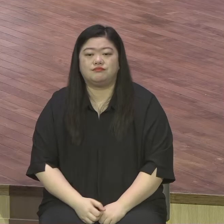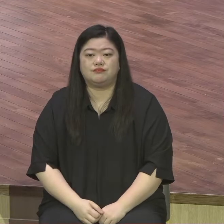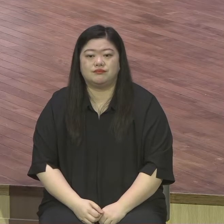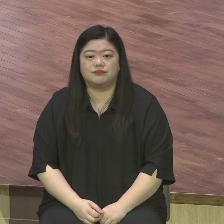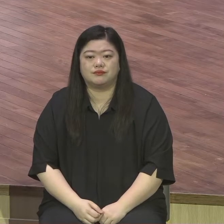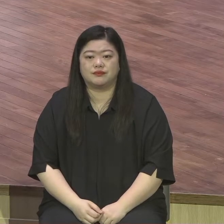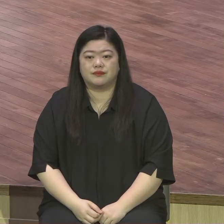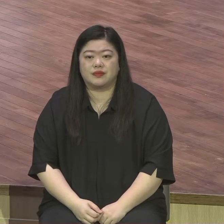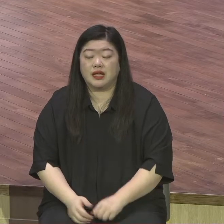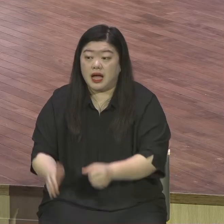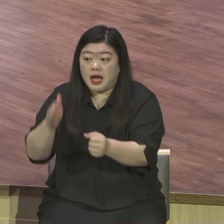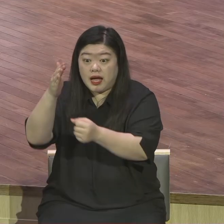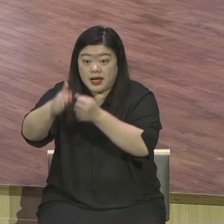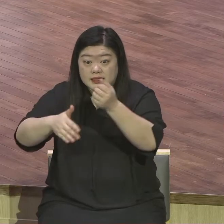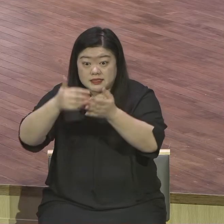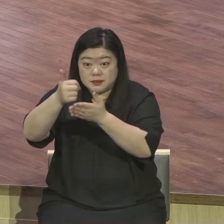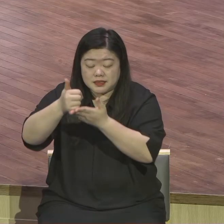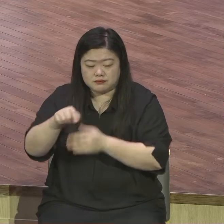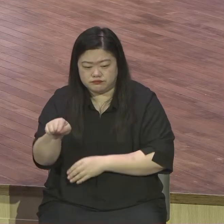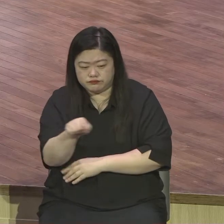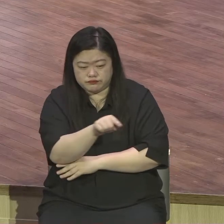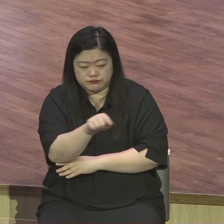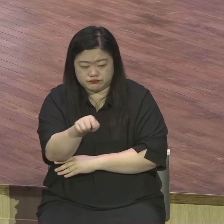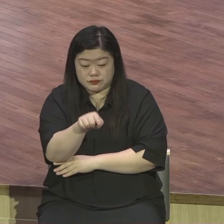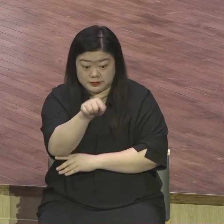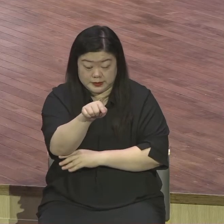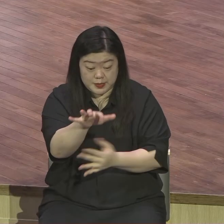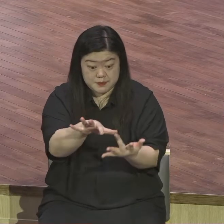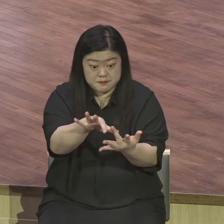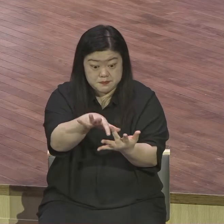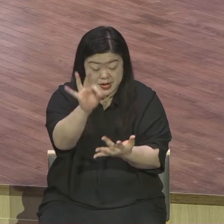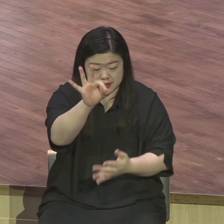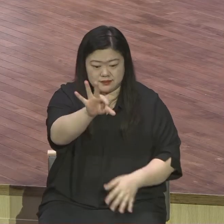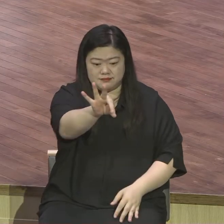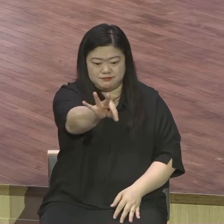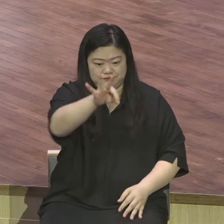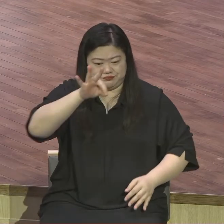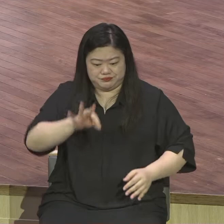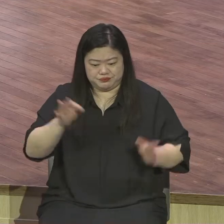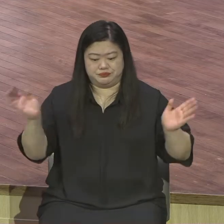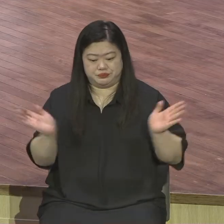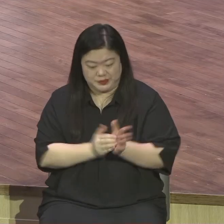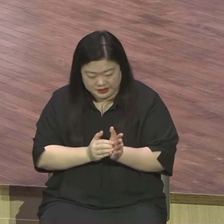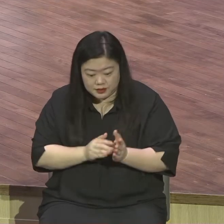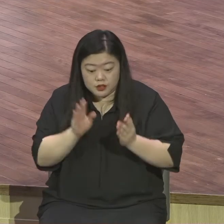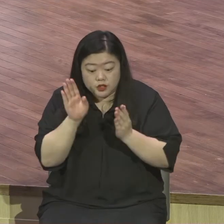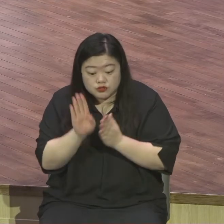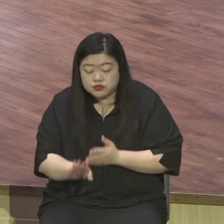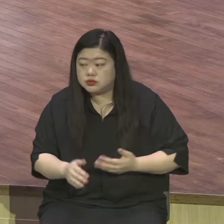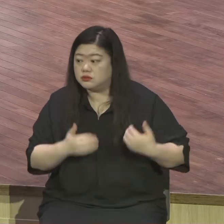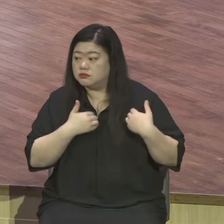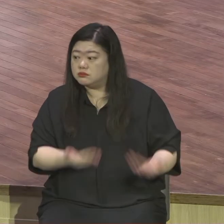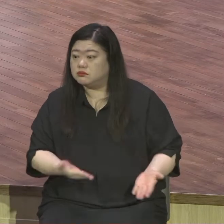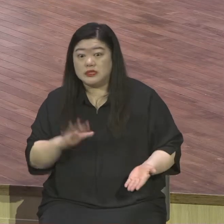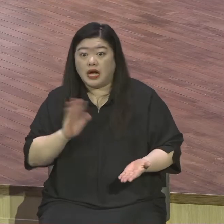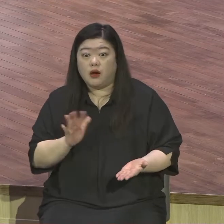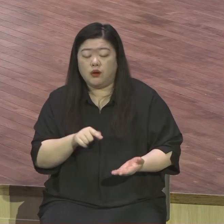말합니다 한 번 구원받은 하나님의 자녀는 영원 보장이에요